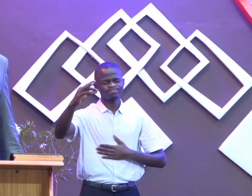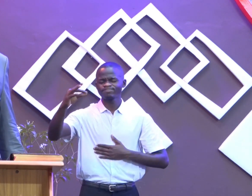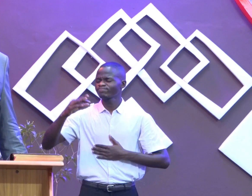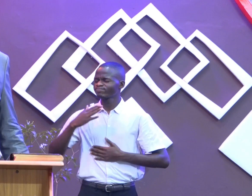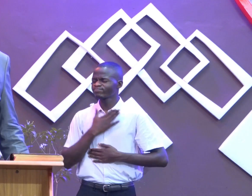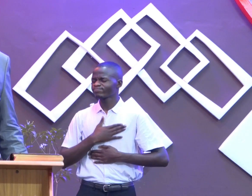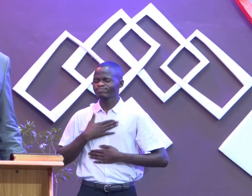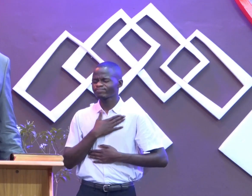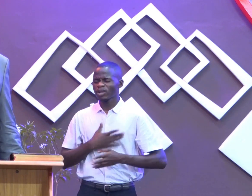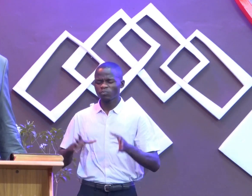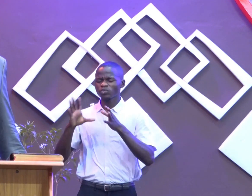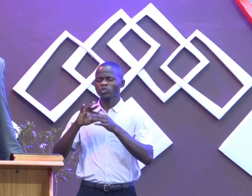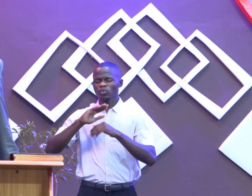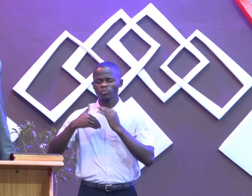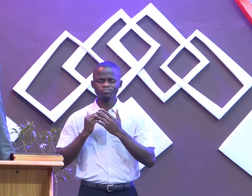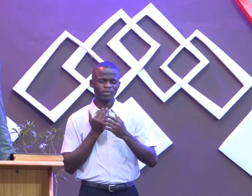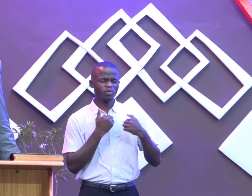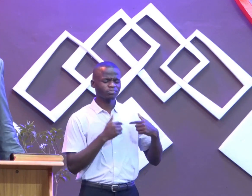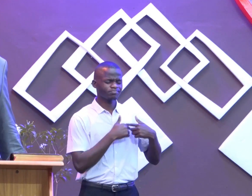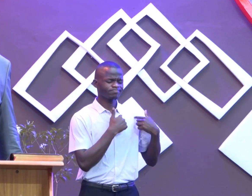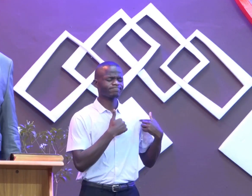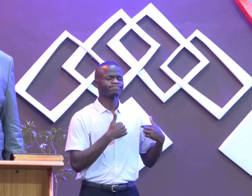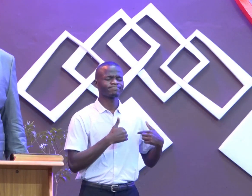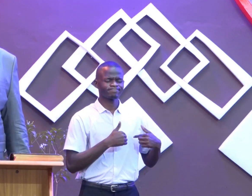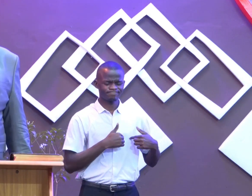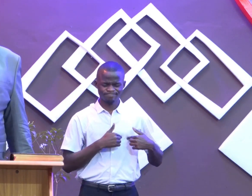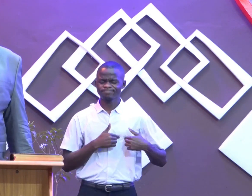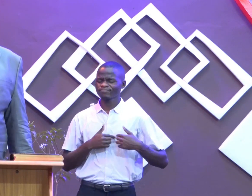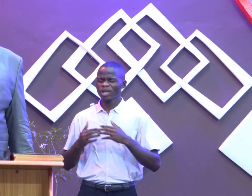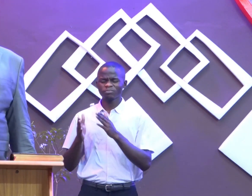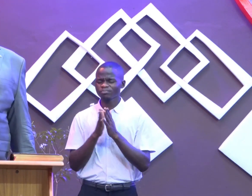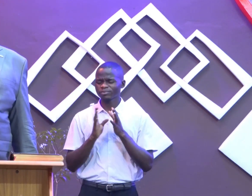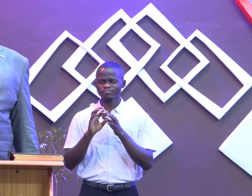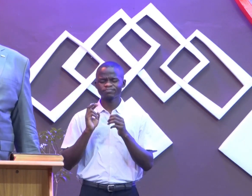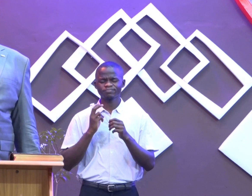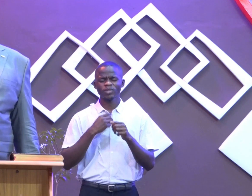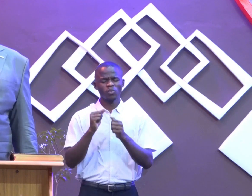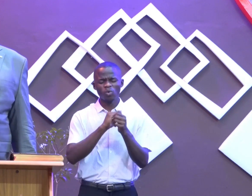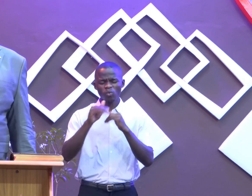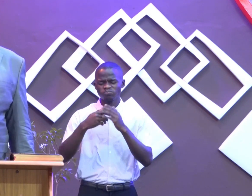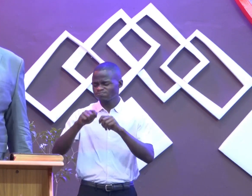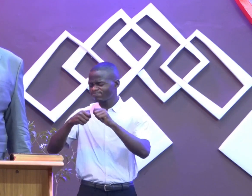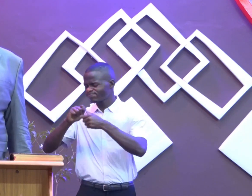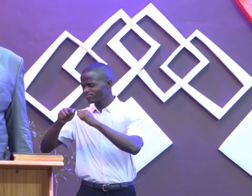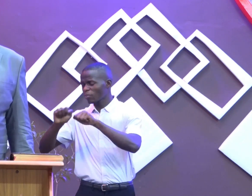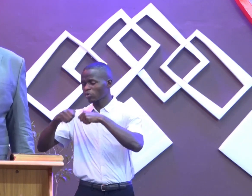ogate mitima ya fe wa munga wetu imye mulu imbaluli, ne minguweje taiza